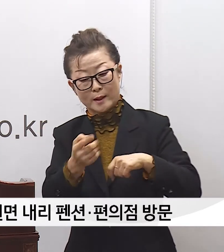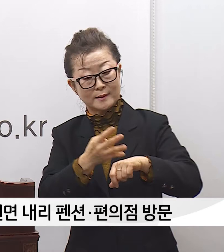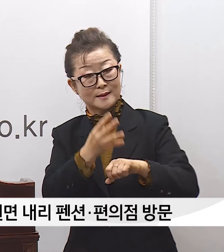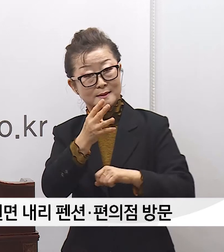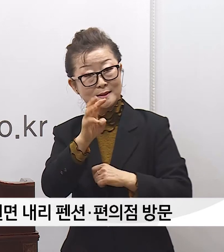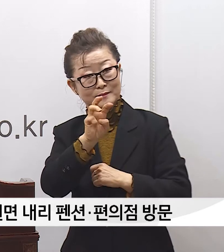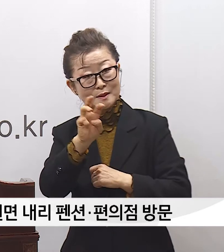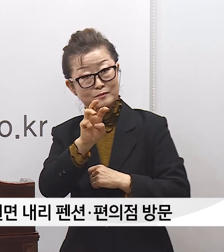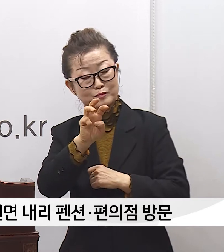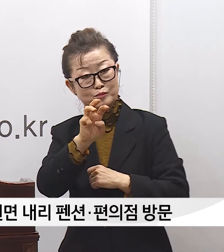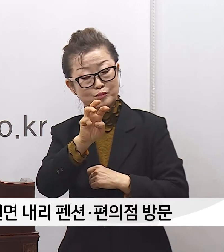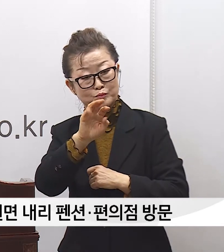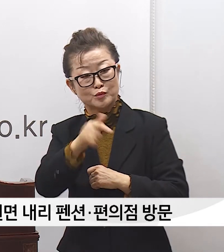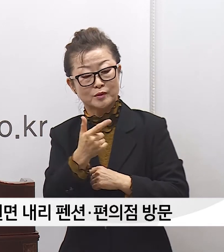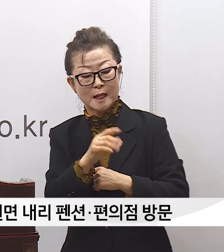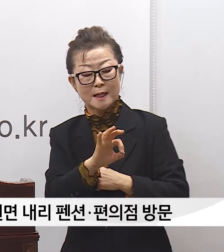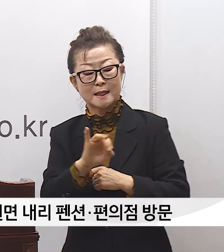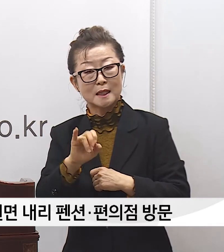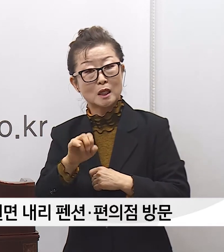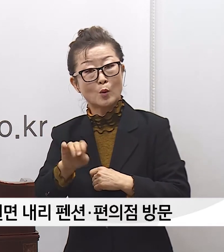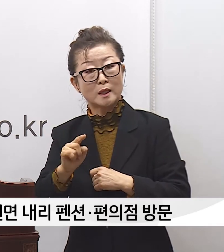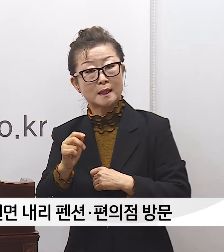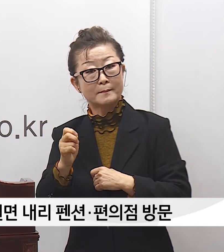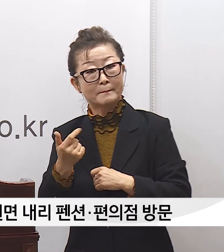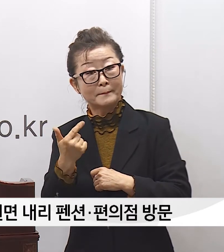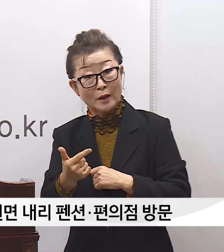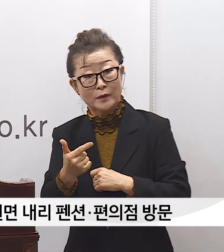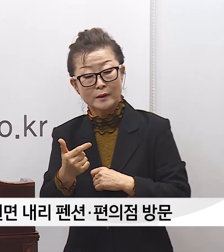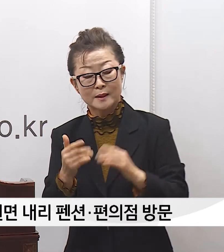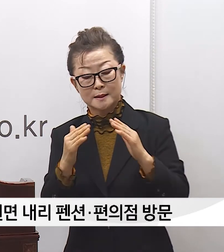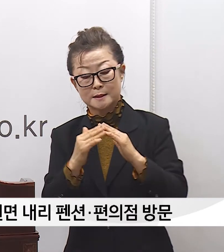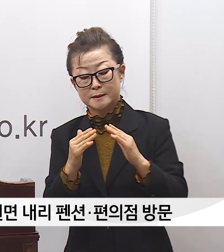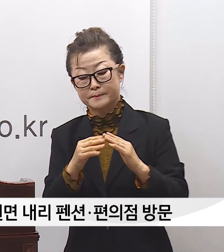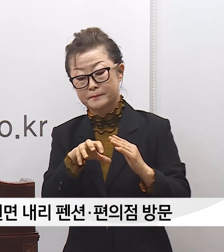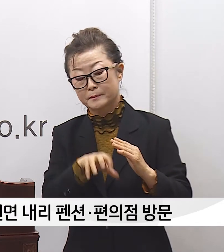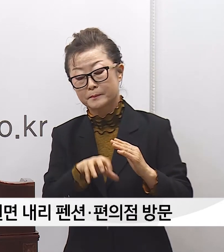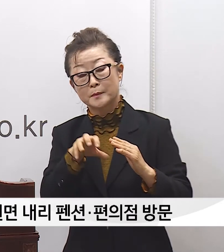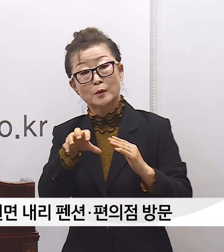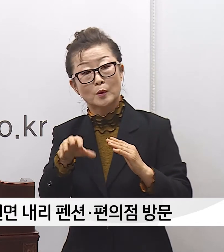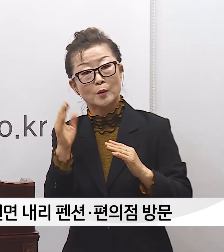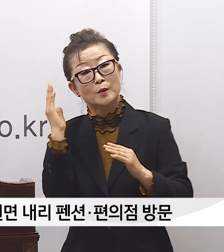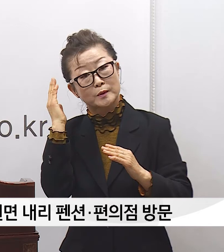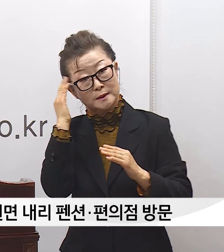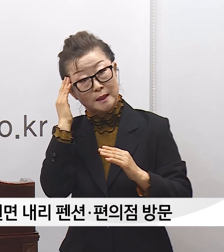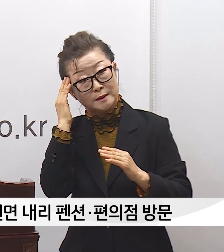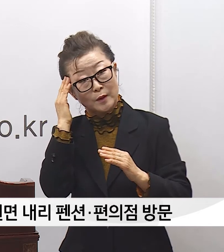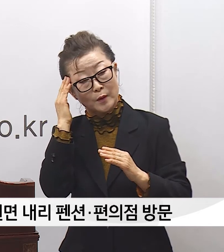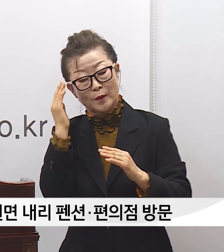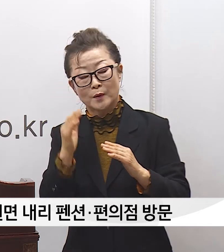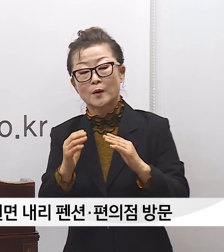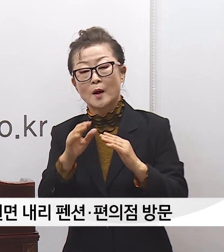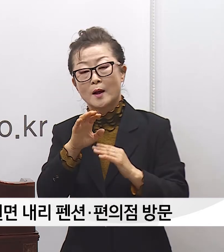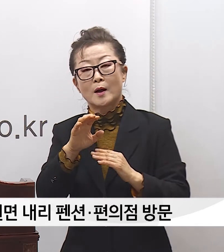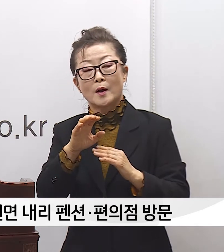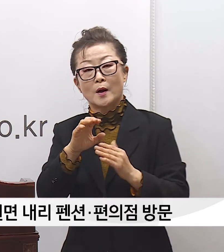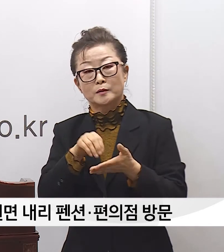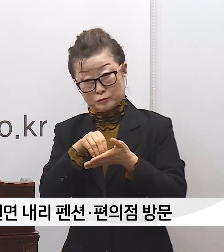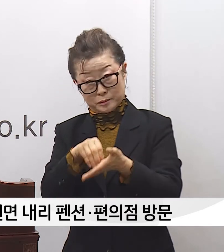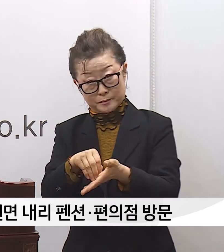30분 이원면 내리 소재 오션 이니프리스 펜션